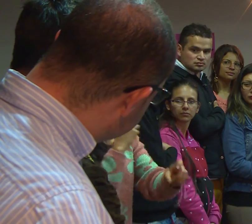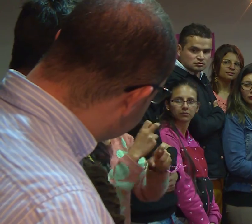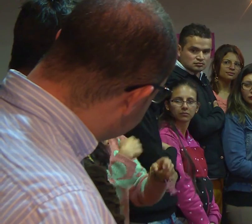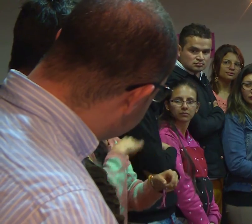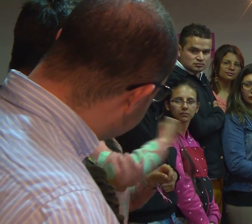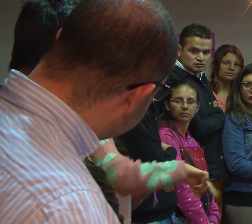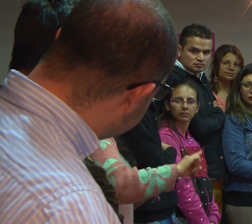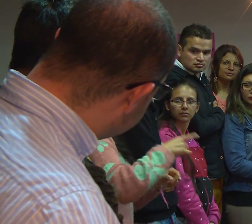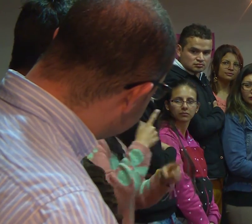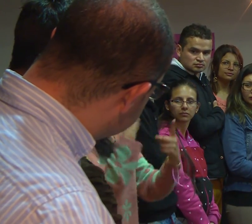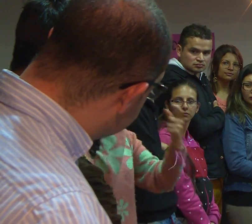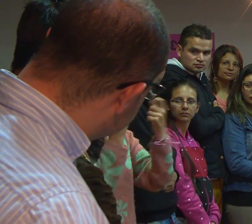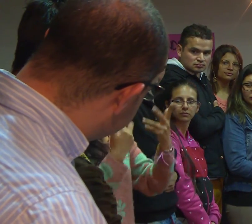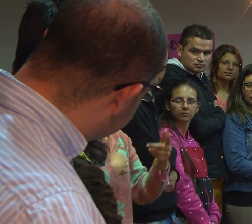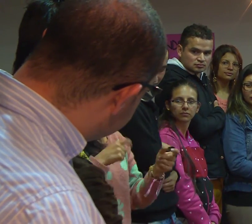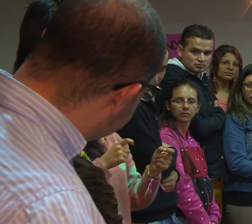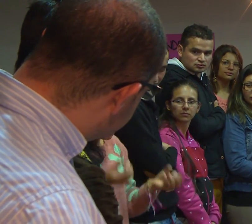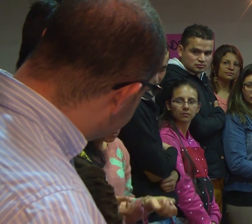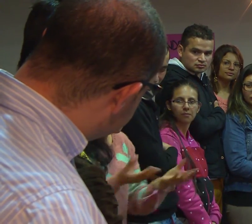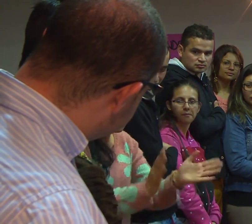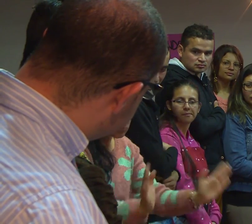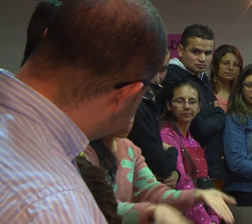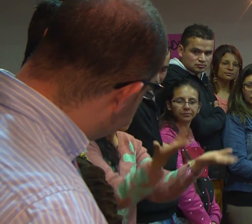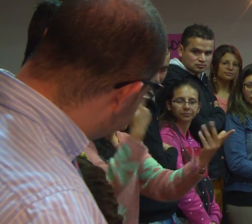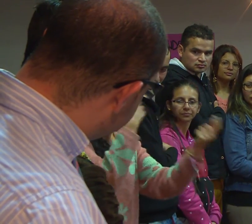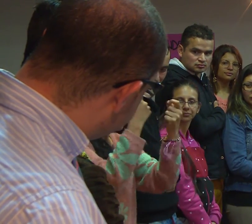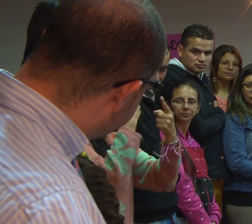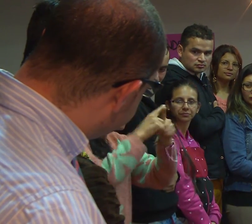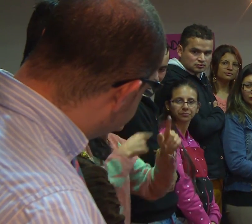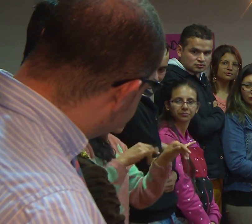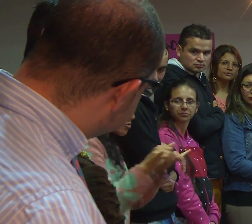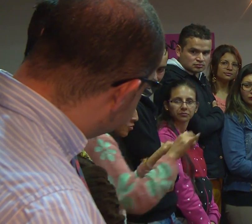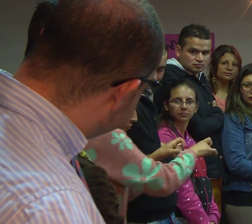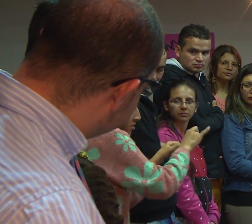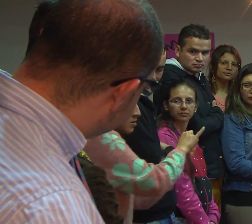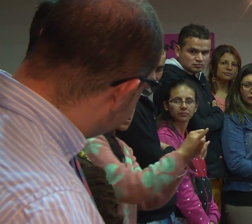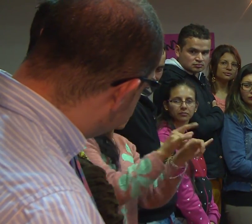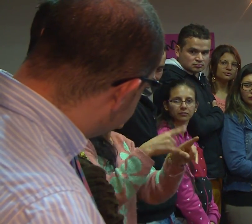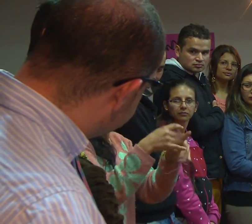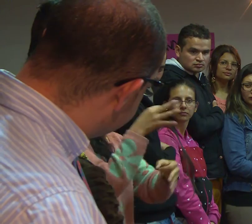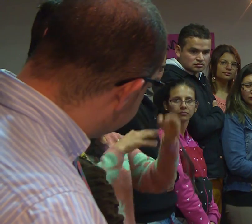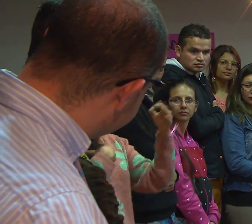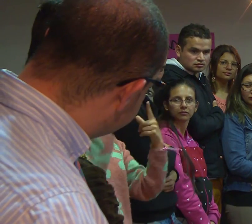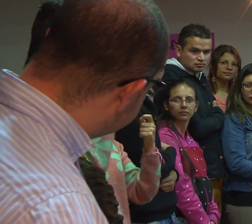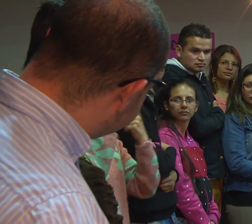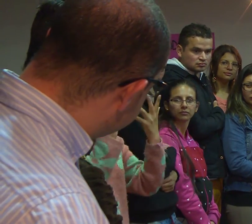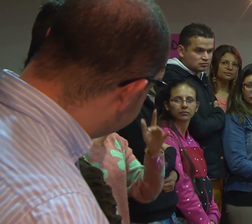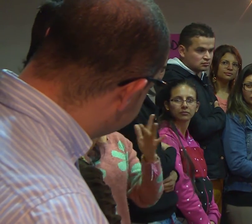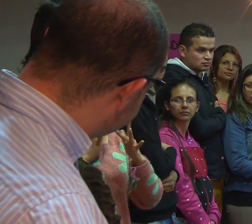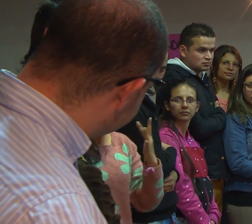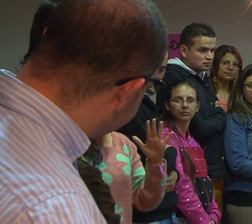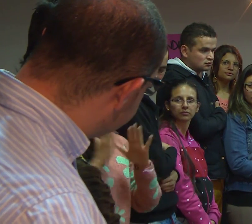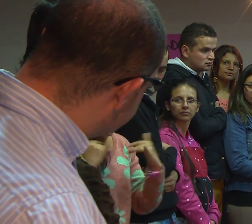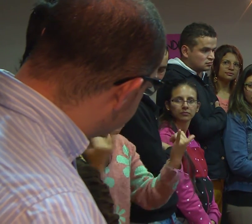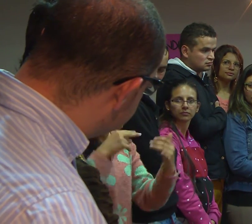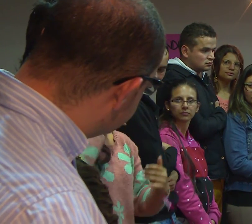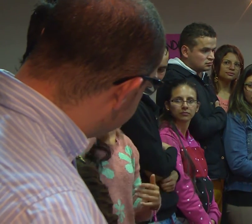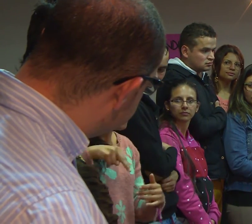que tengan cualquier otro tipo de características, pensaría yo que debo crear una serie de estrategias